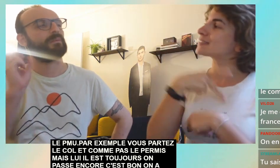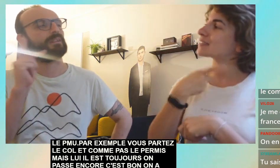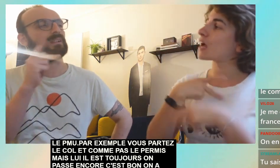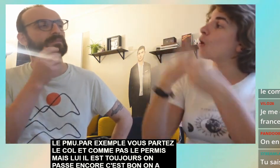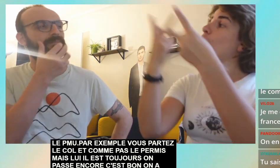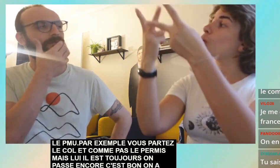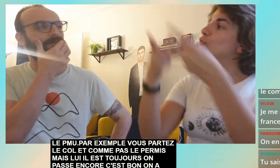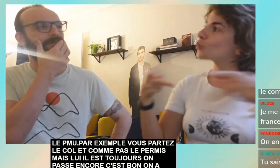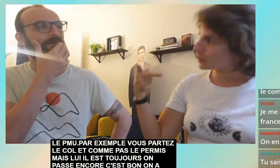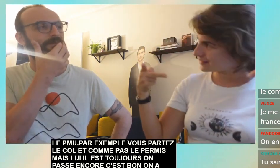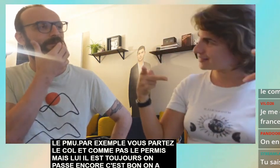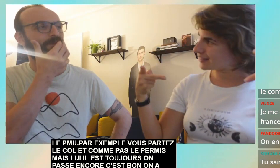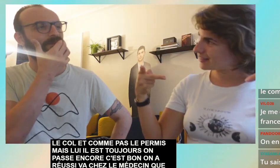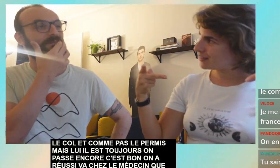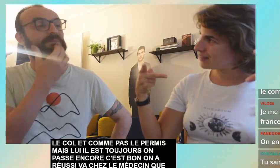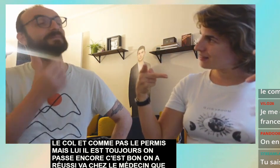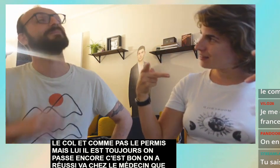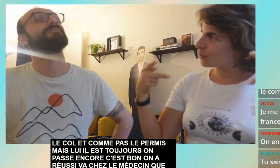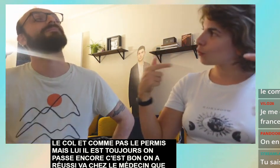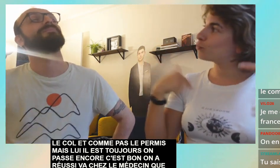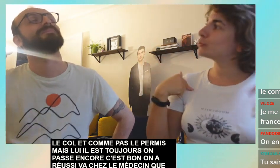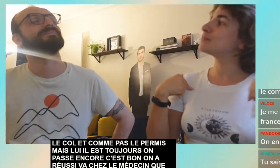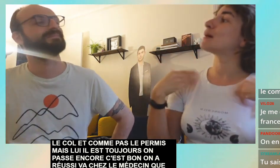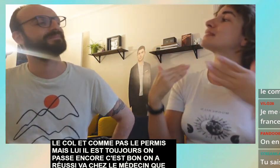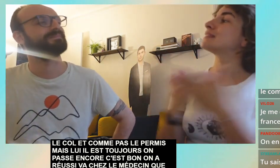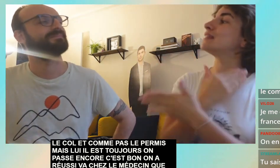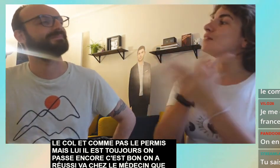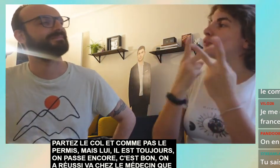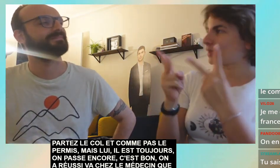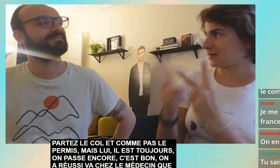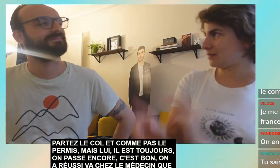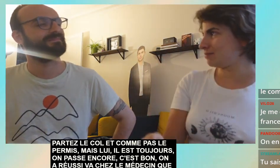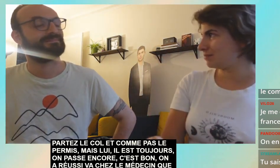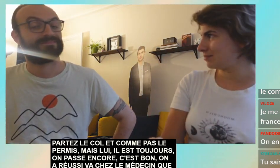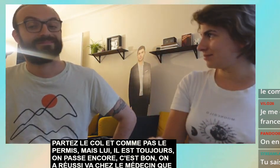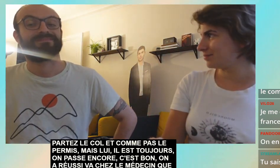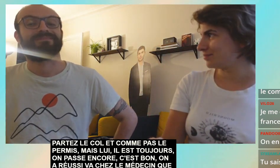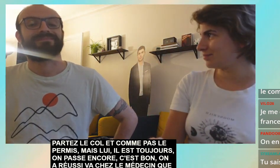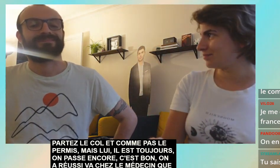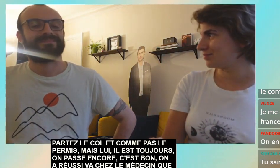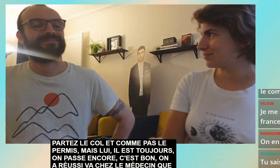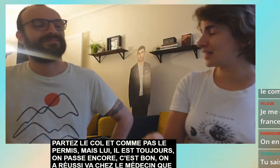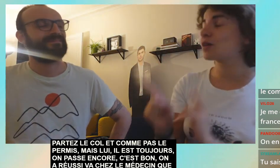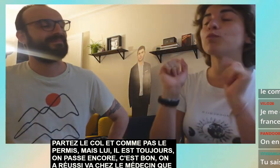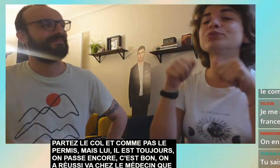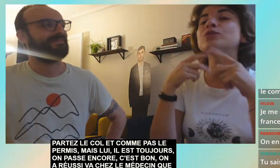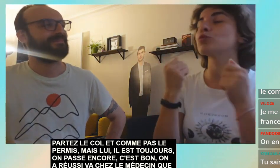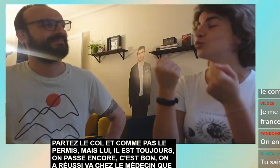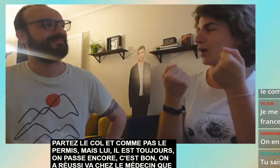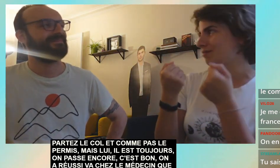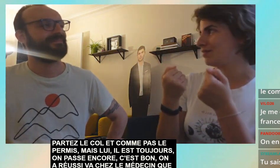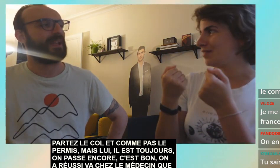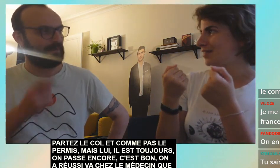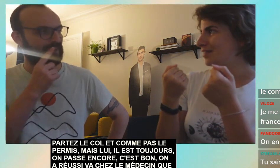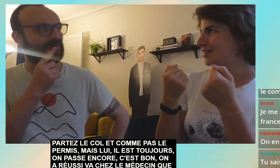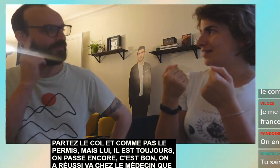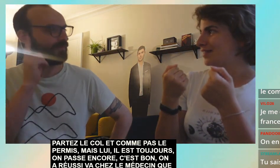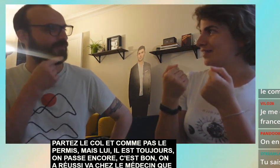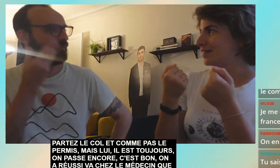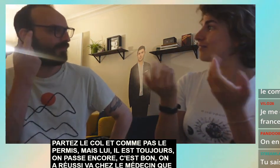médecin autorise qu'on puisse passer le permis et qu'on puisse conduire. Parce que du coup, vous